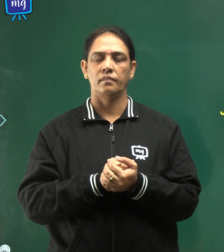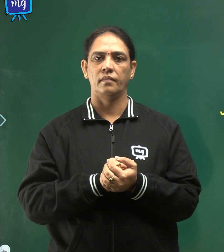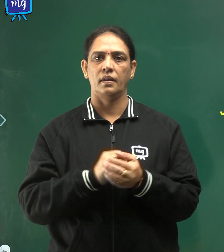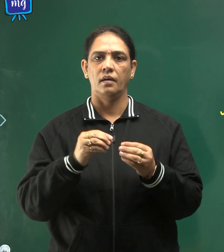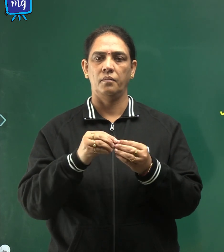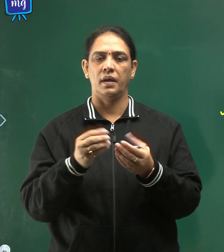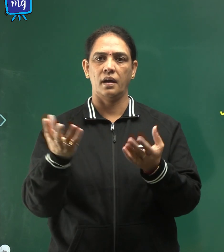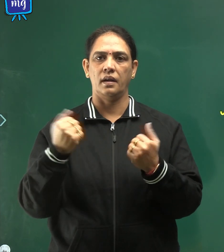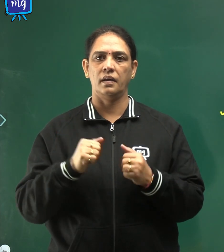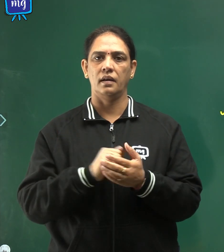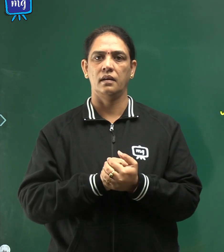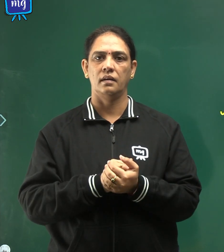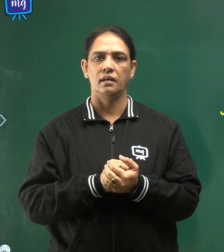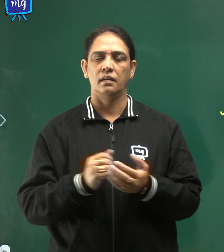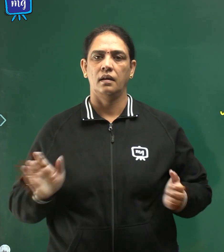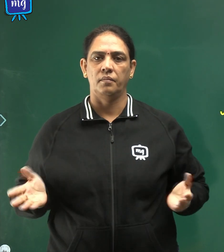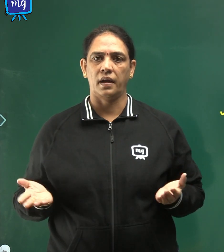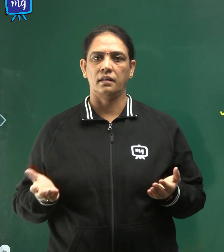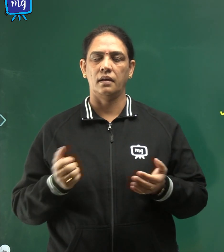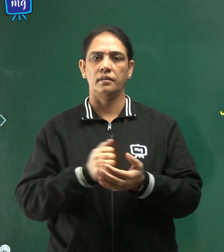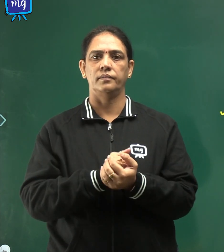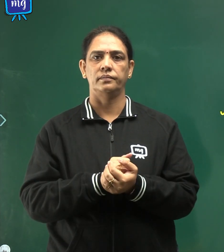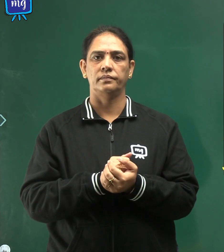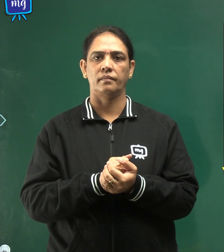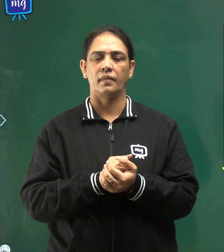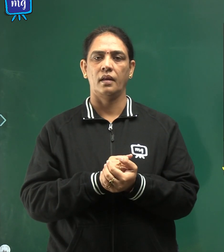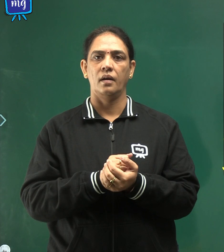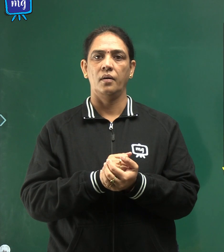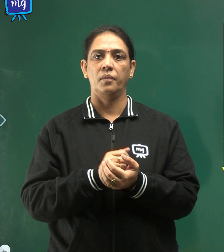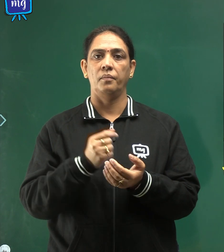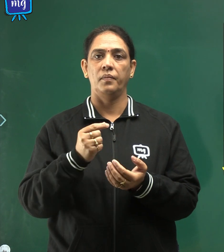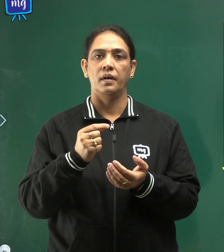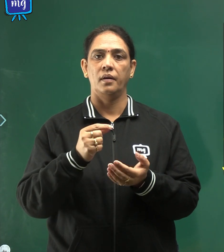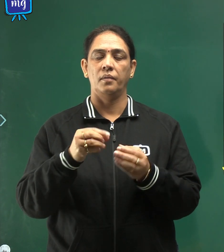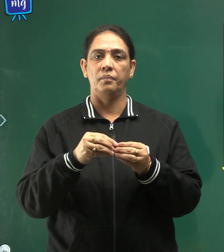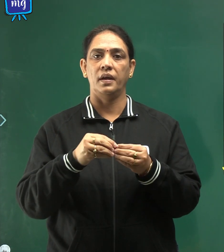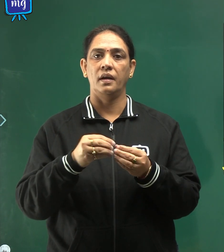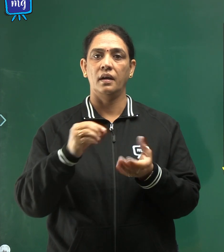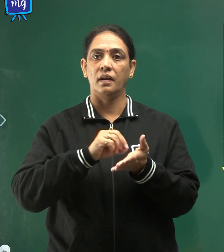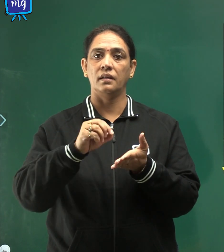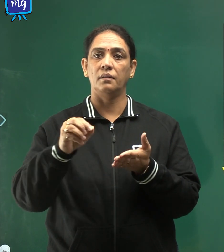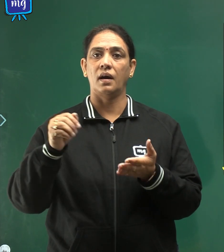बी आने की प्रायिकता, बी कितनी बार है?